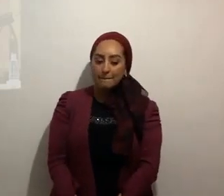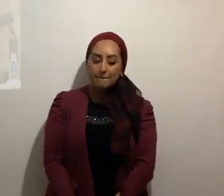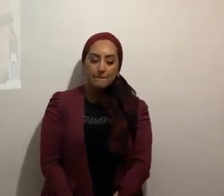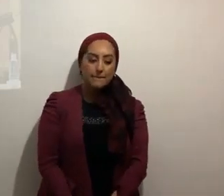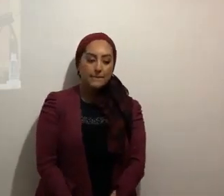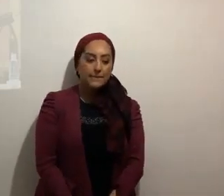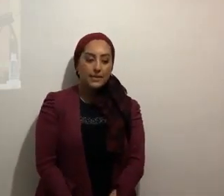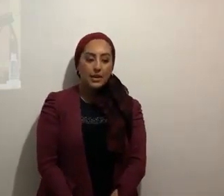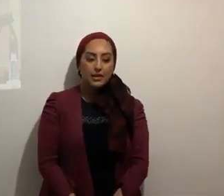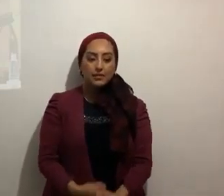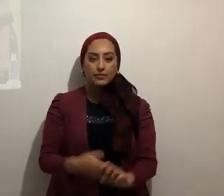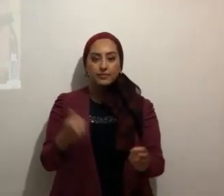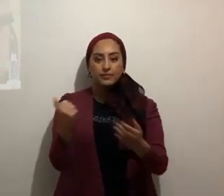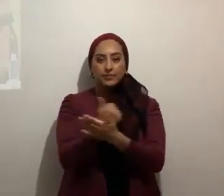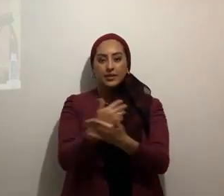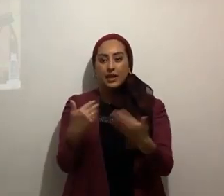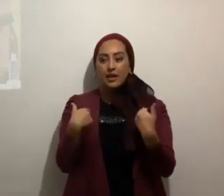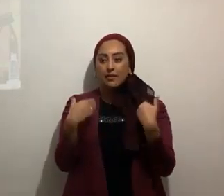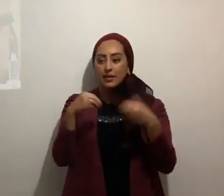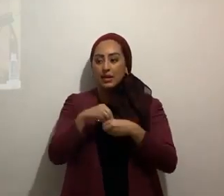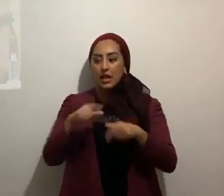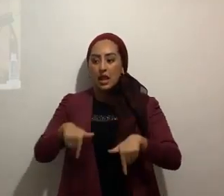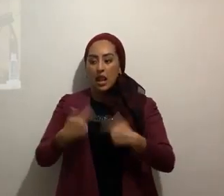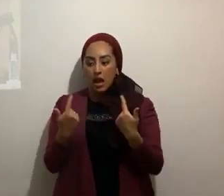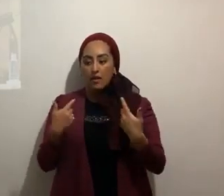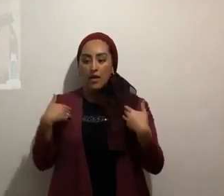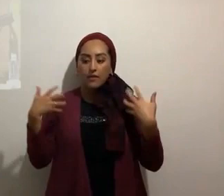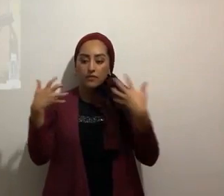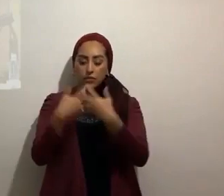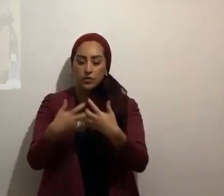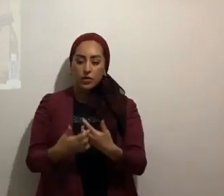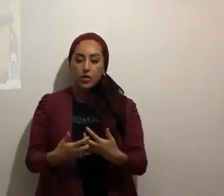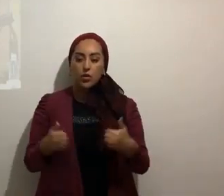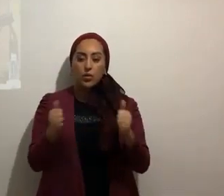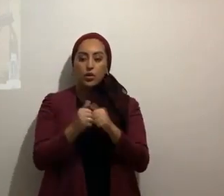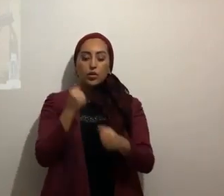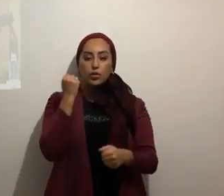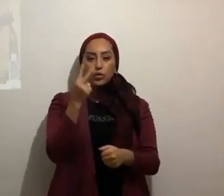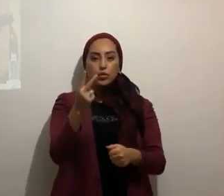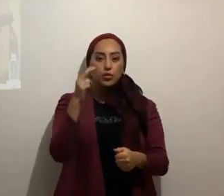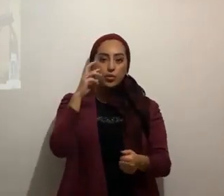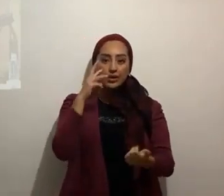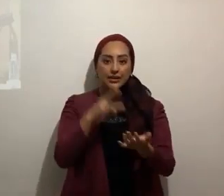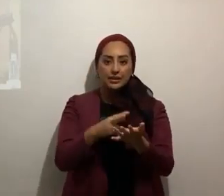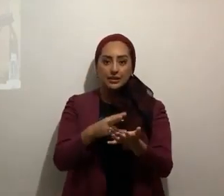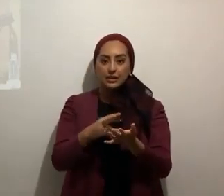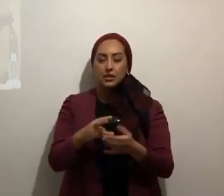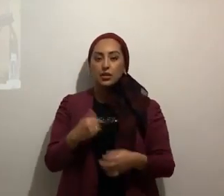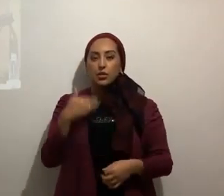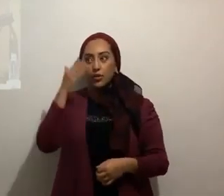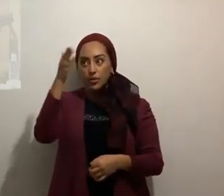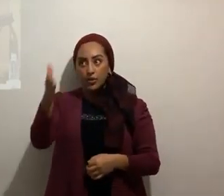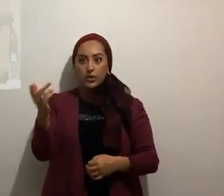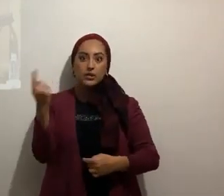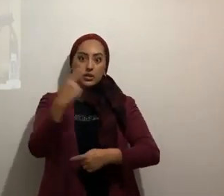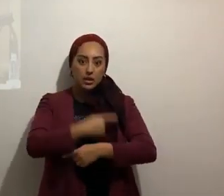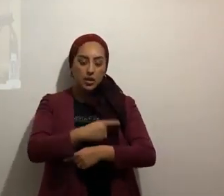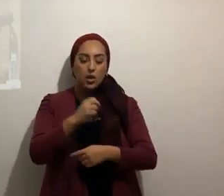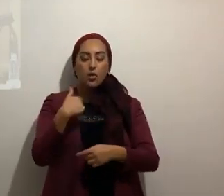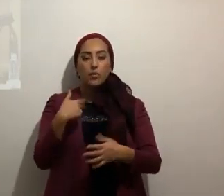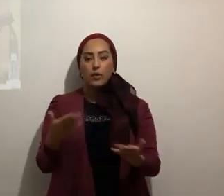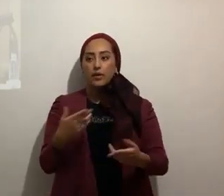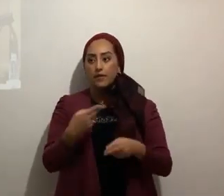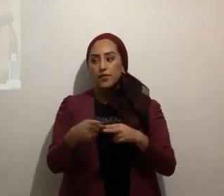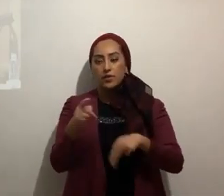Todos los efectos que se traen en la vida tienen que ver con los dos testigos de que moriremos algún día o de que somos